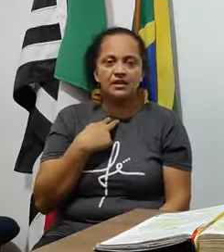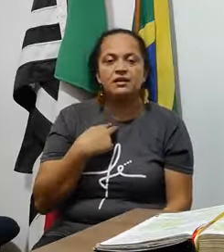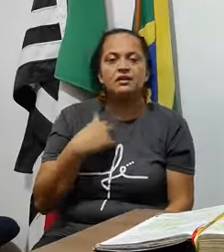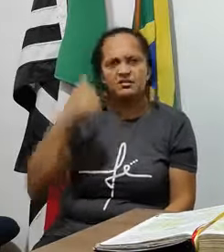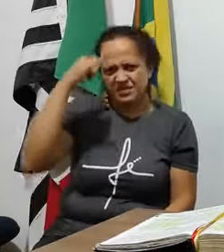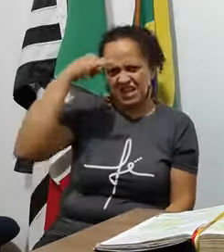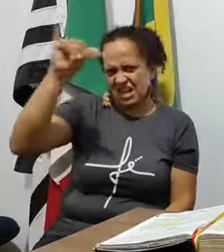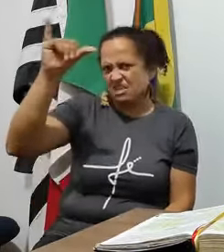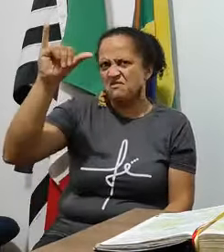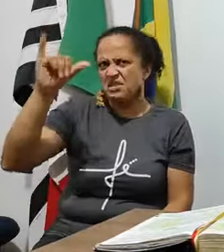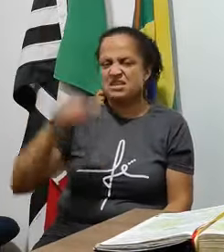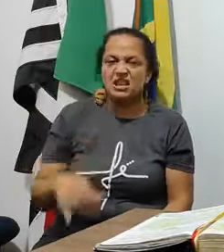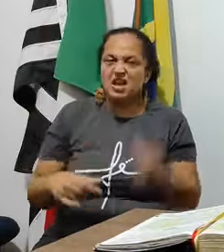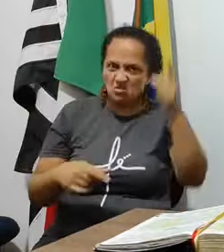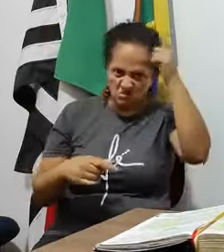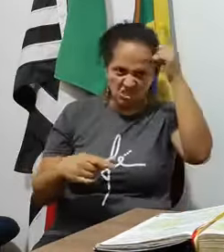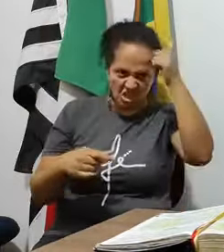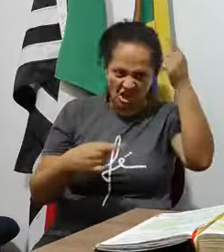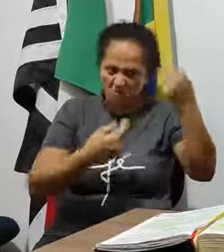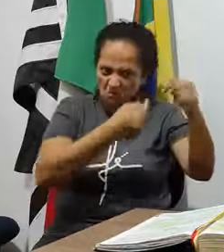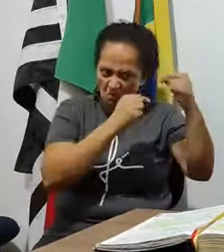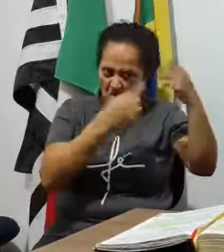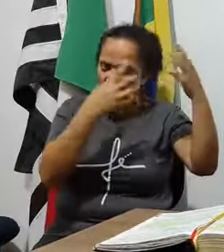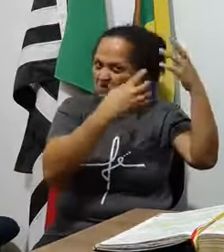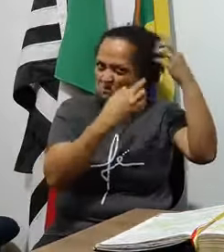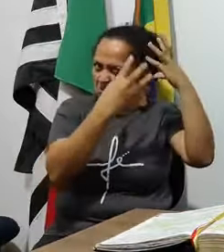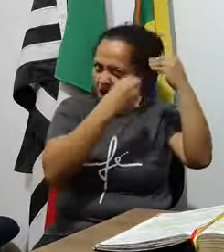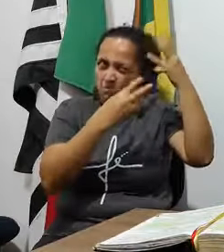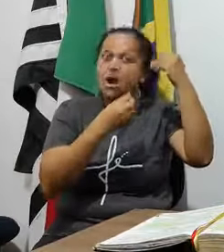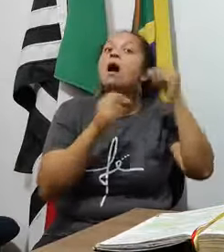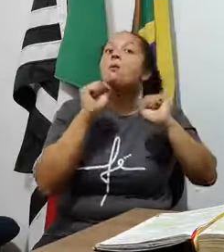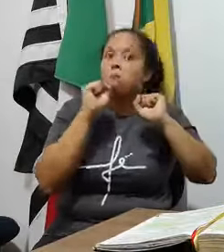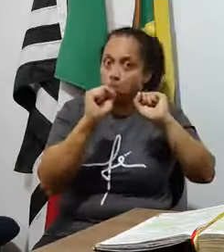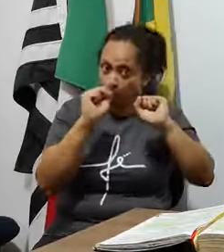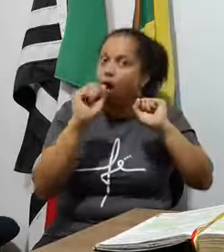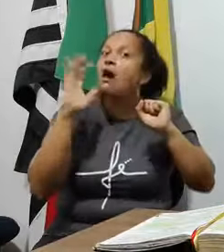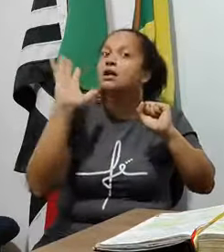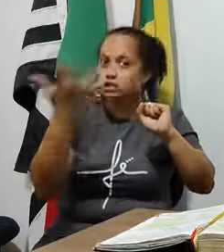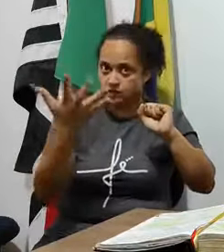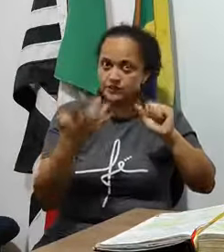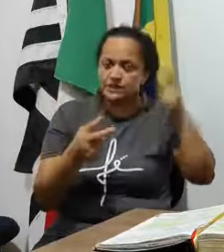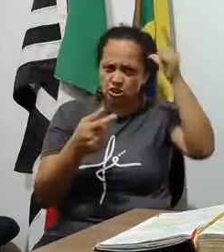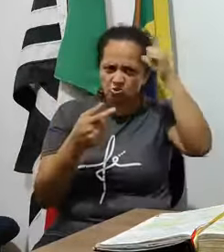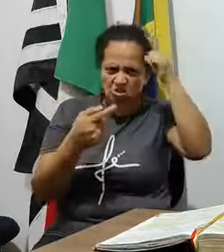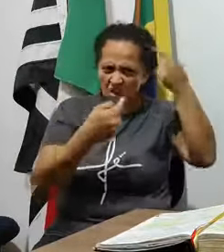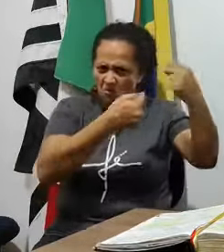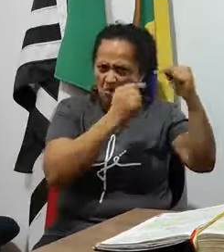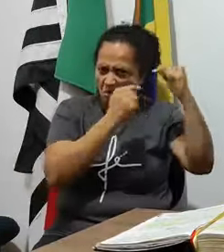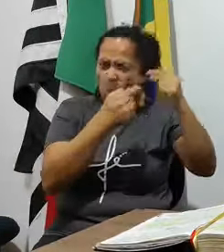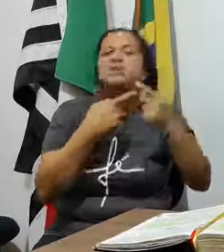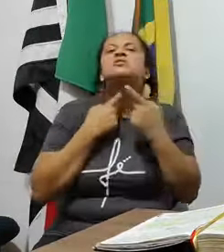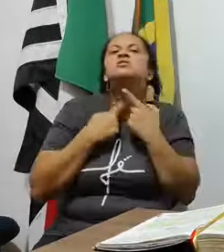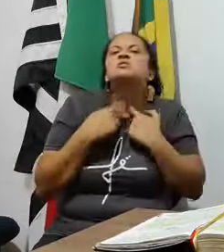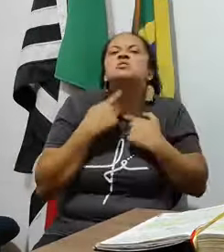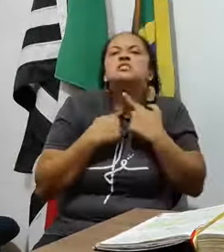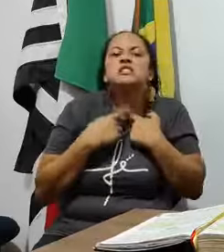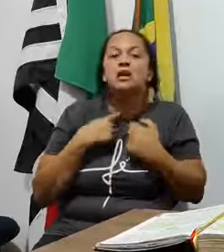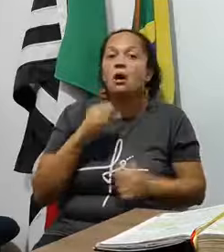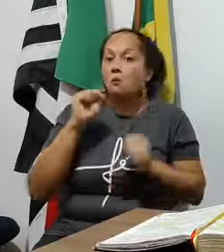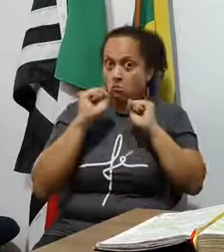Satanás lance sugestões. O inimigo pode sugestionar a nossa vontade, ele pode